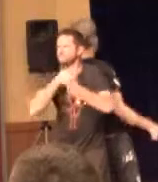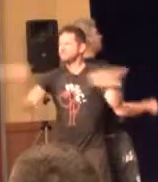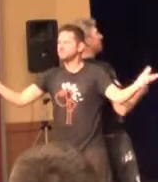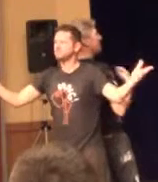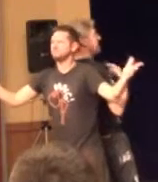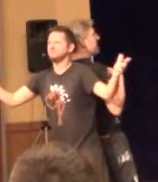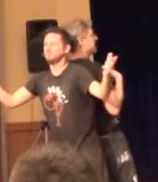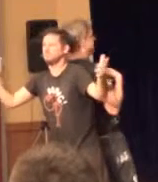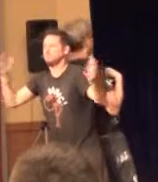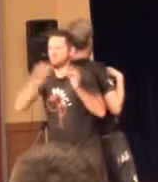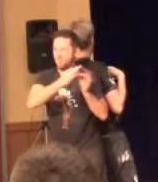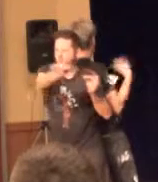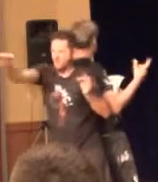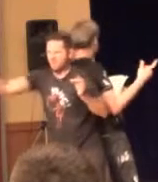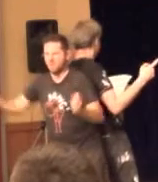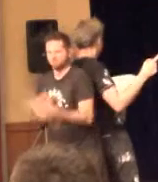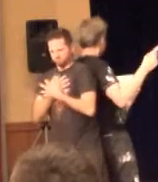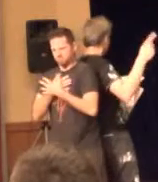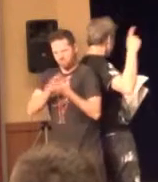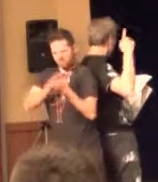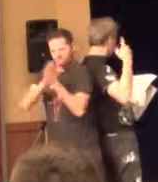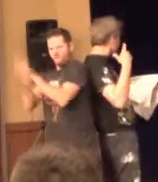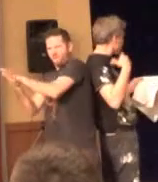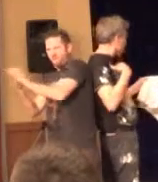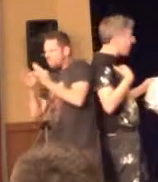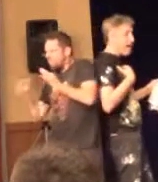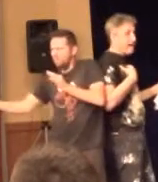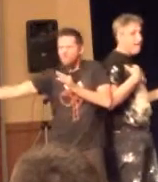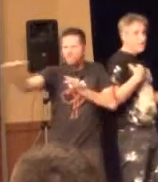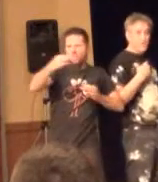mute, contaminé, atteint.